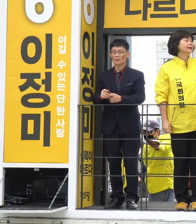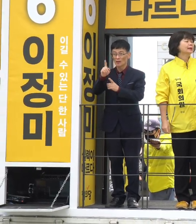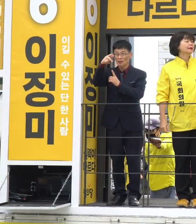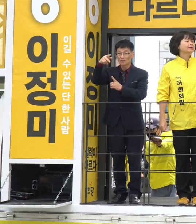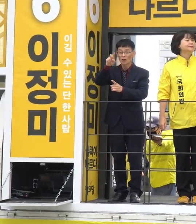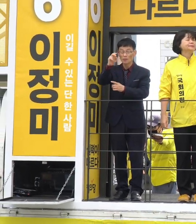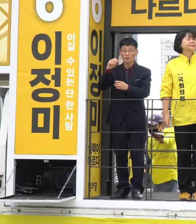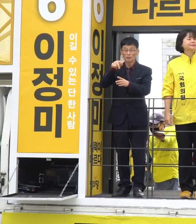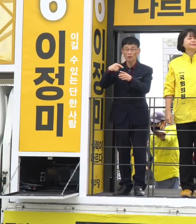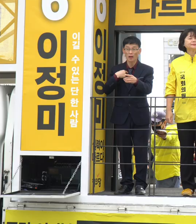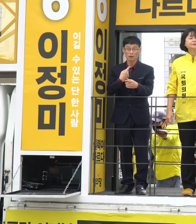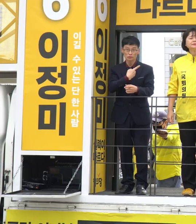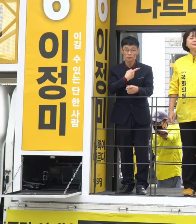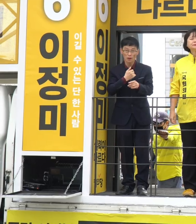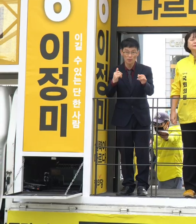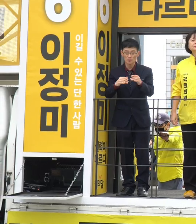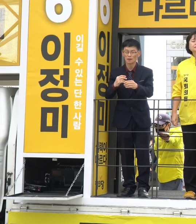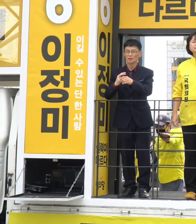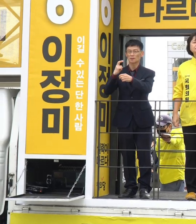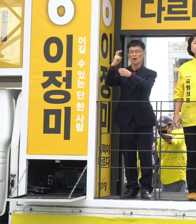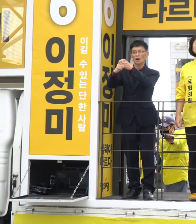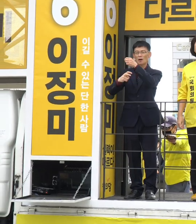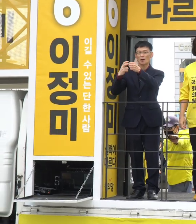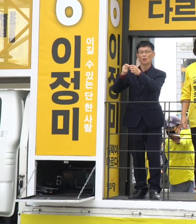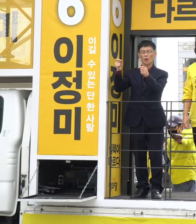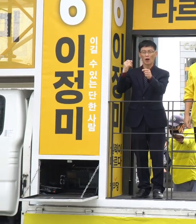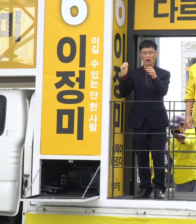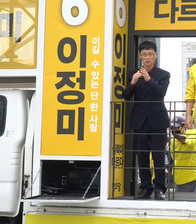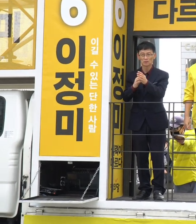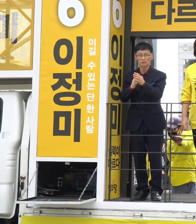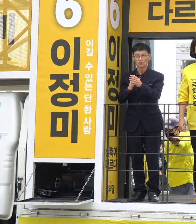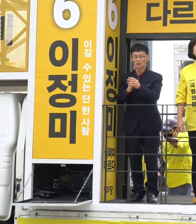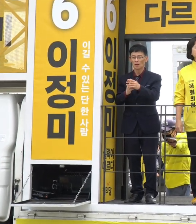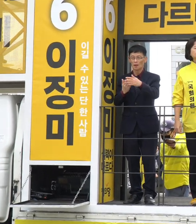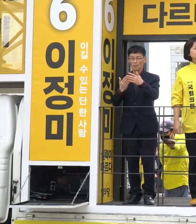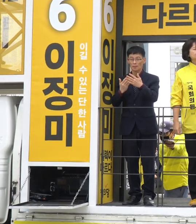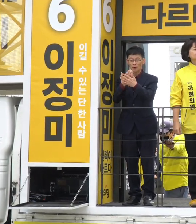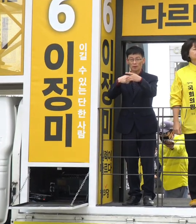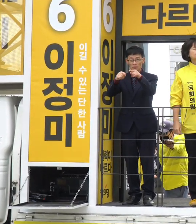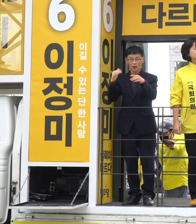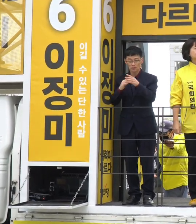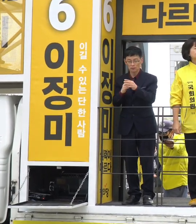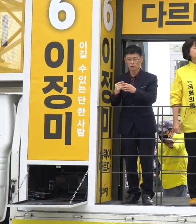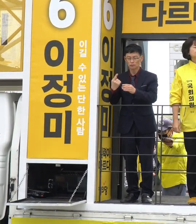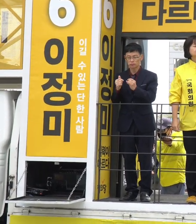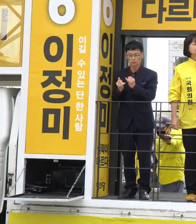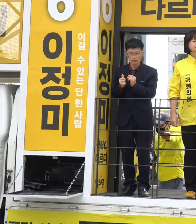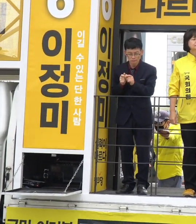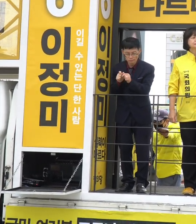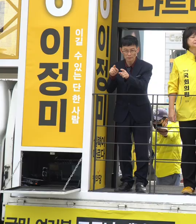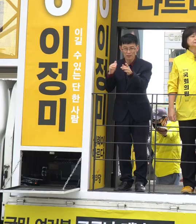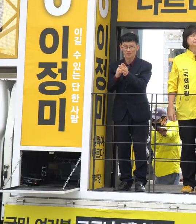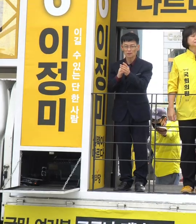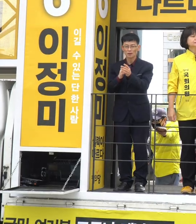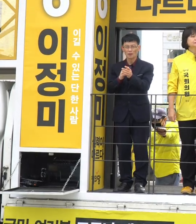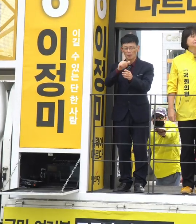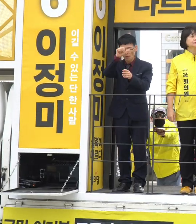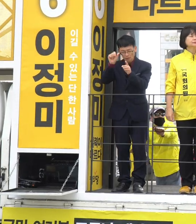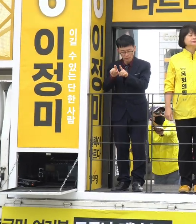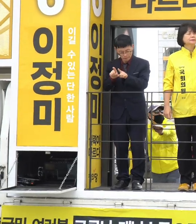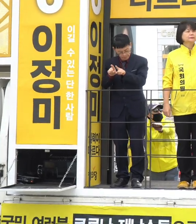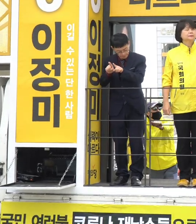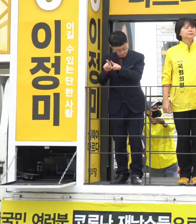이정미 후보와 저는 지난 20년 동안 진보 정치의 한 길에서 풍찬